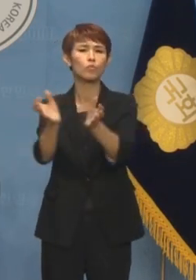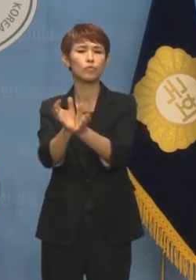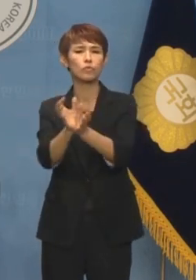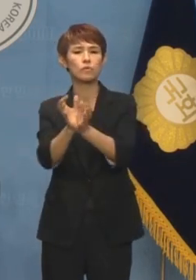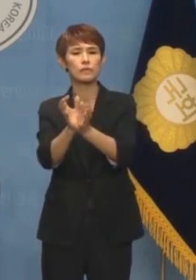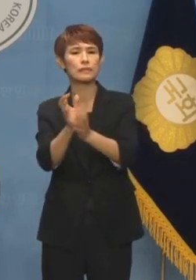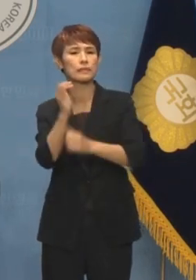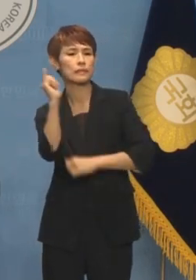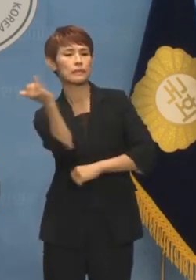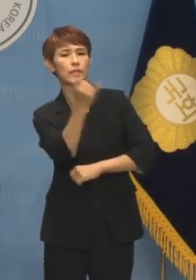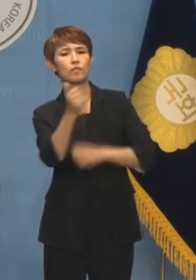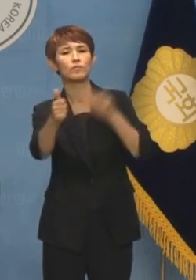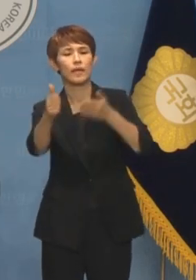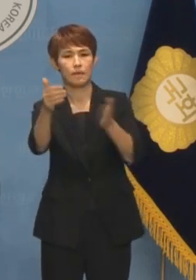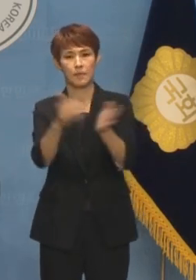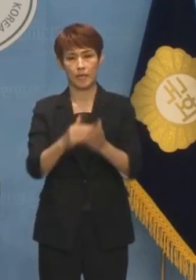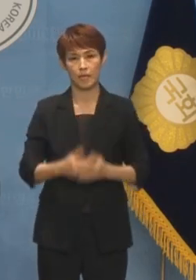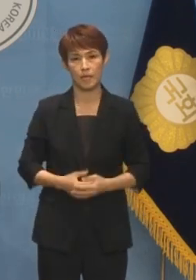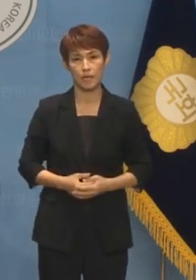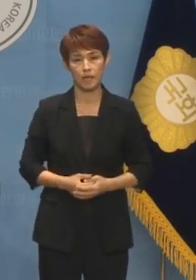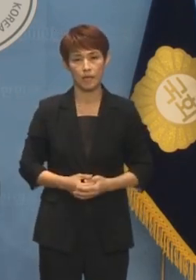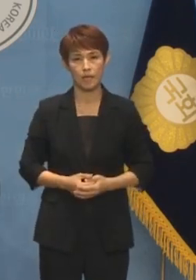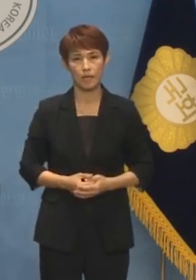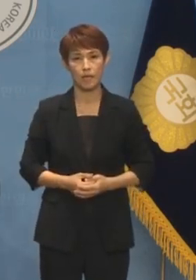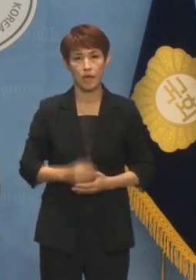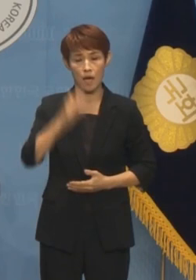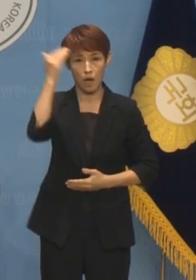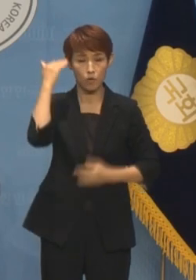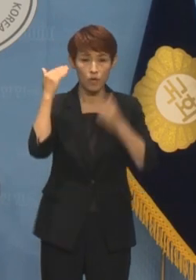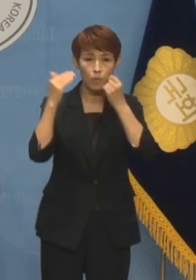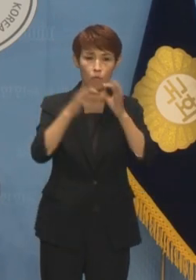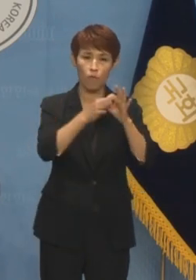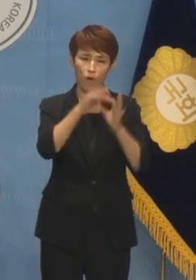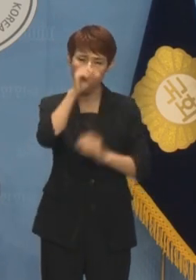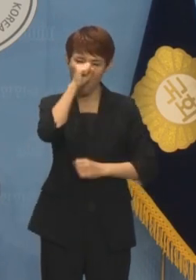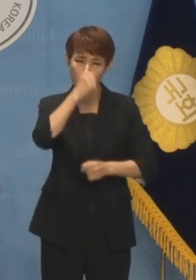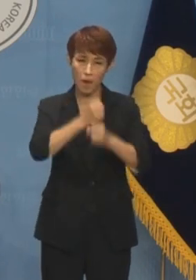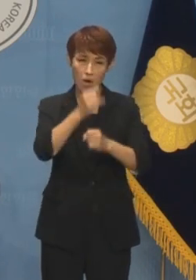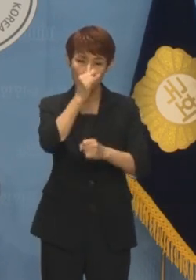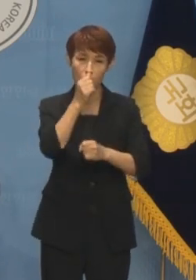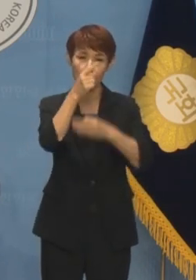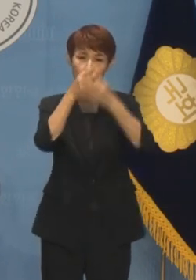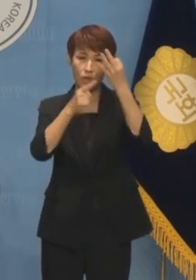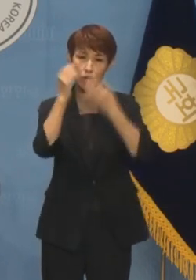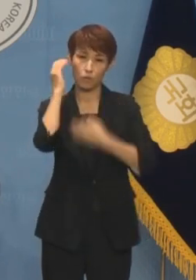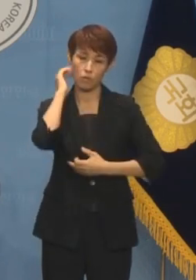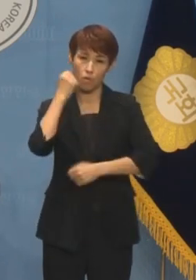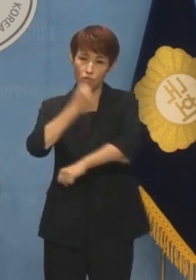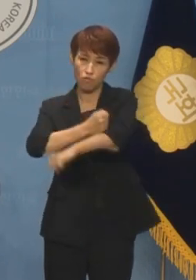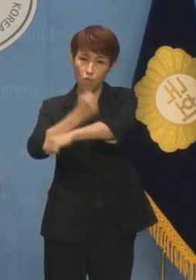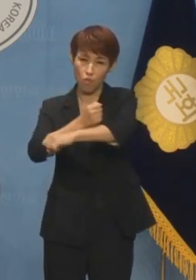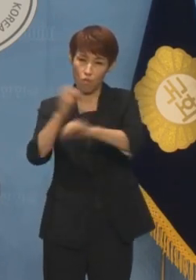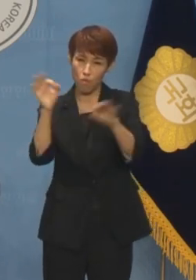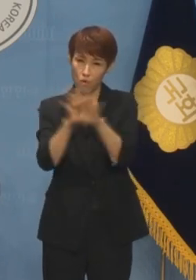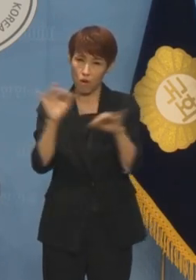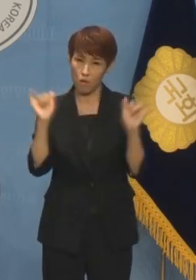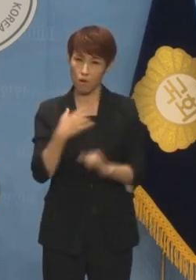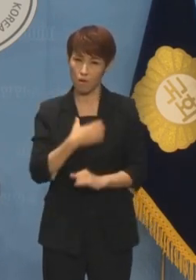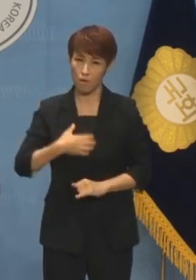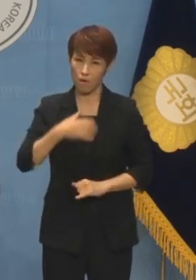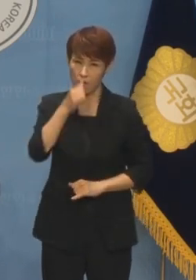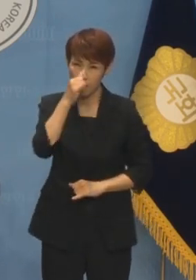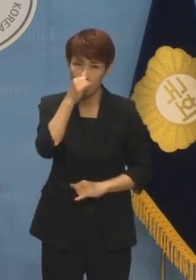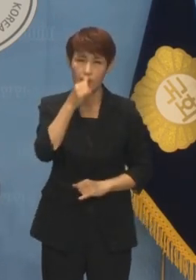알려졌습니다. 한국 정부는 한일 관계 개선이란 윤석열 대통령의 치적이 사라질까